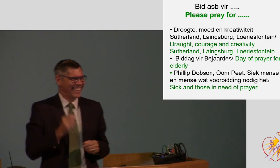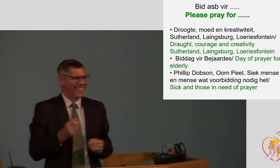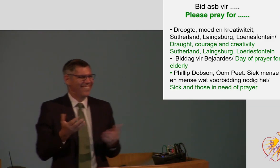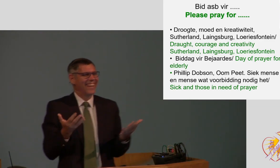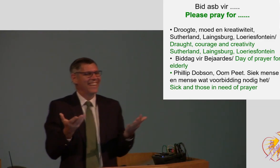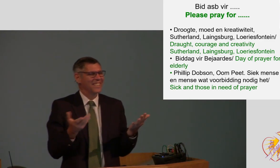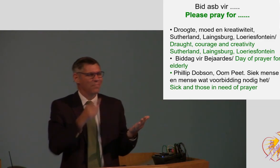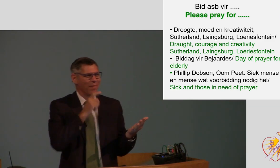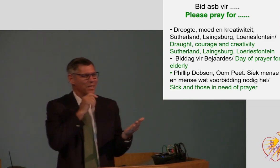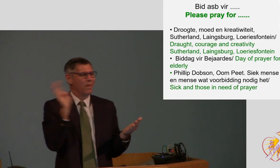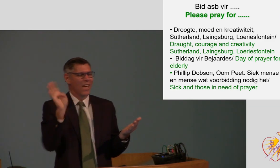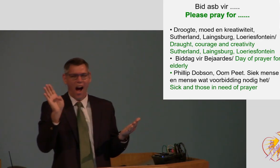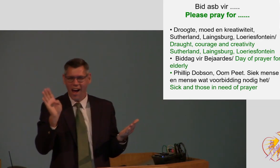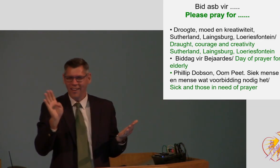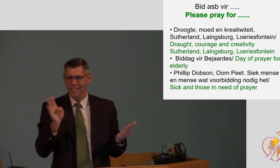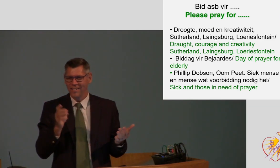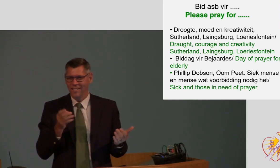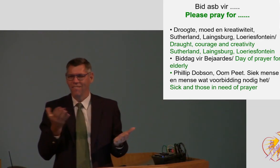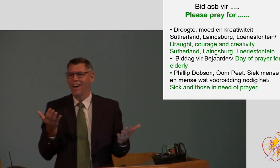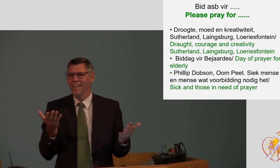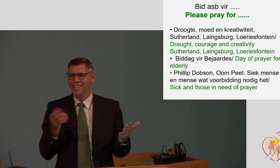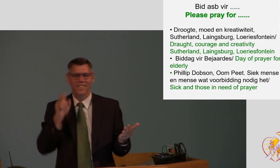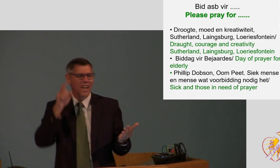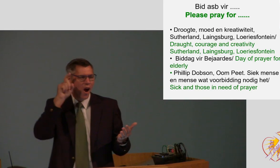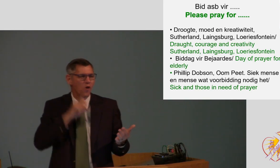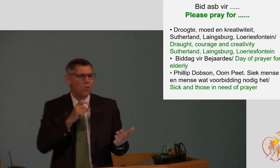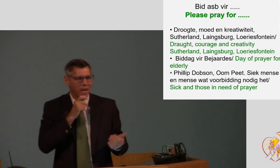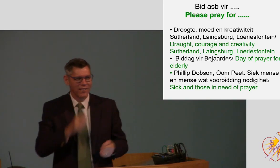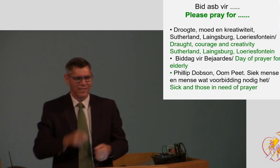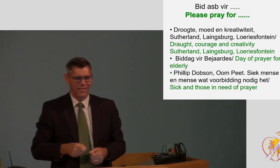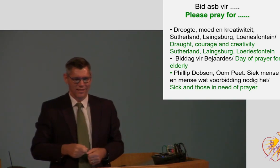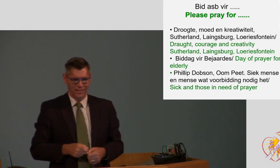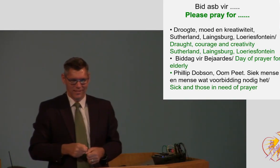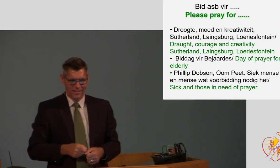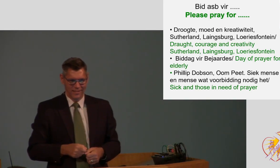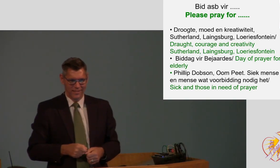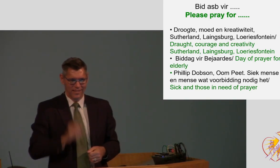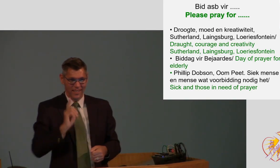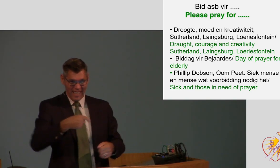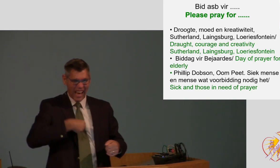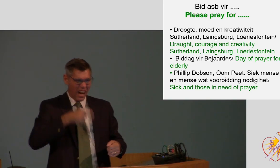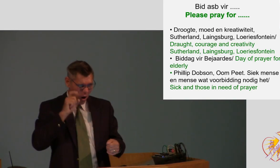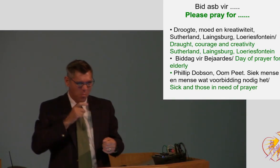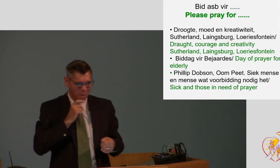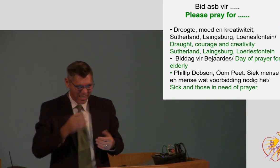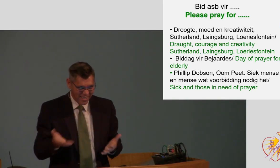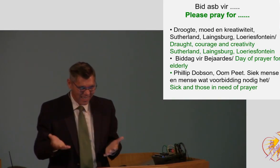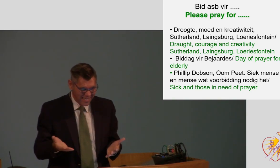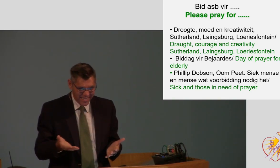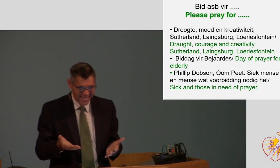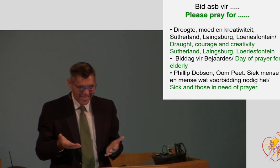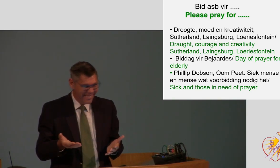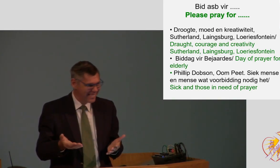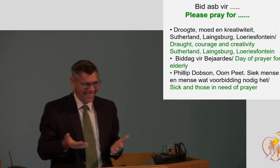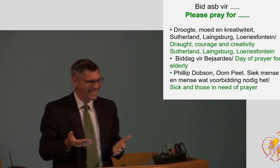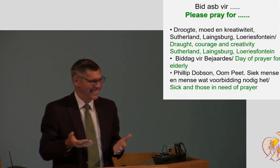Wanneer is mens bejaard? Wanneer is jy ou mens? Is ek ou mens? Nee, nog